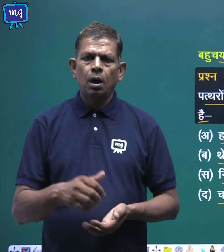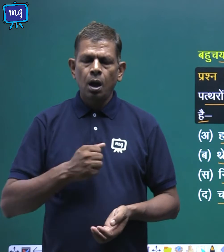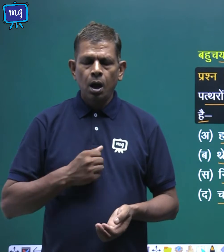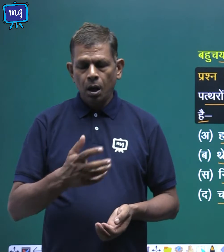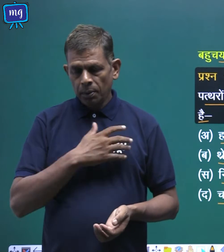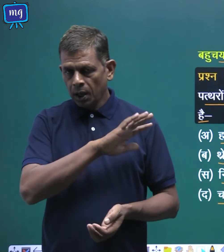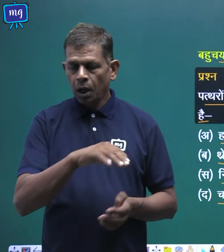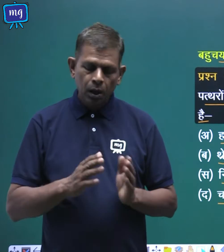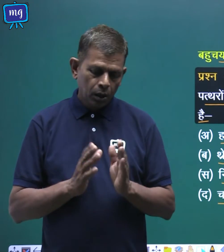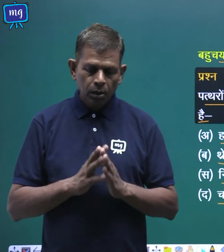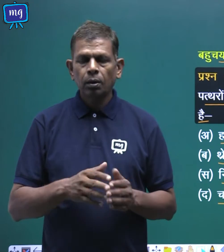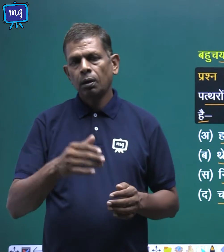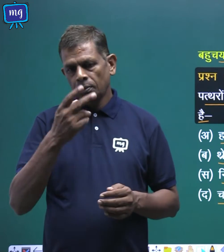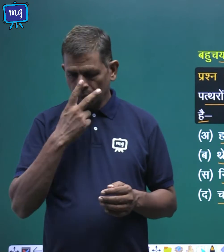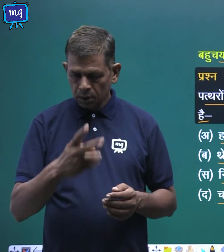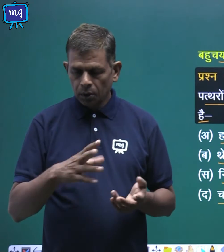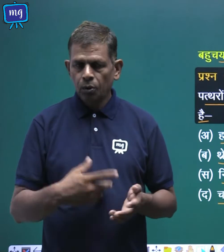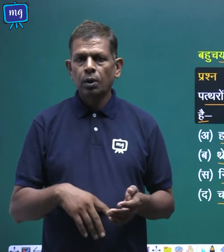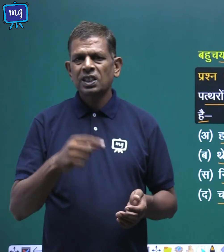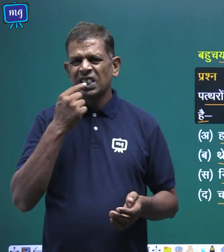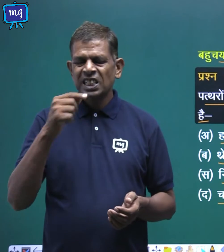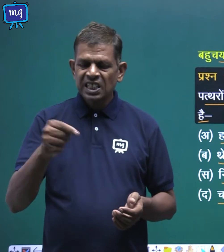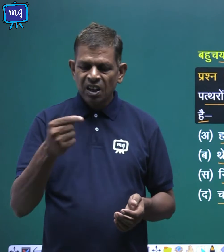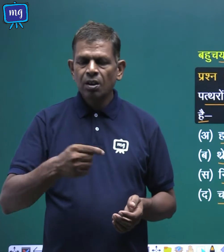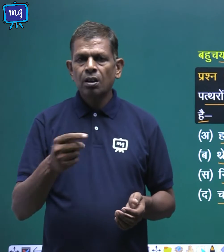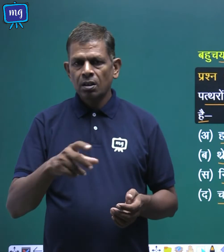होगा, चावल मम्मी साफ करती है ना,